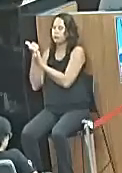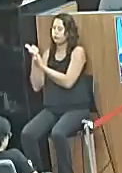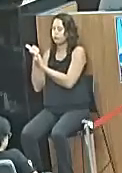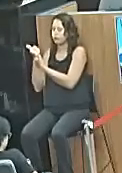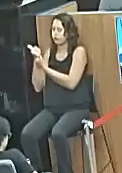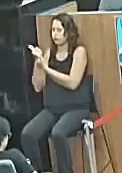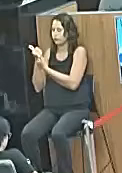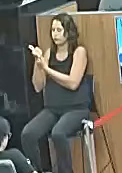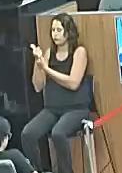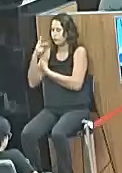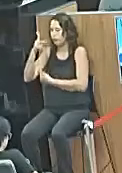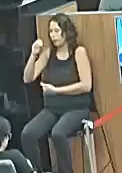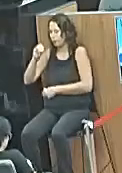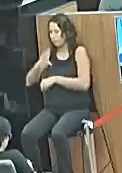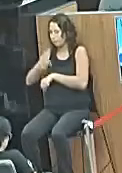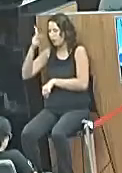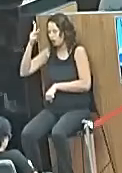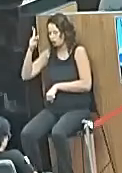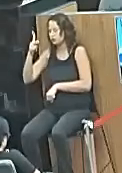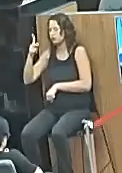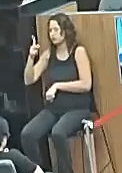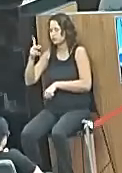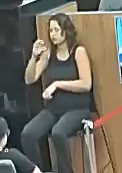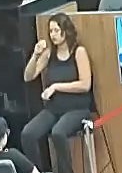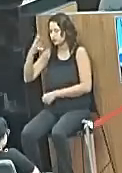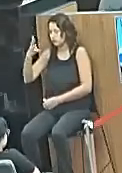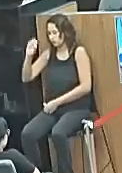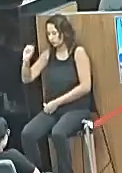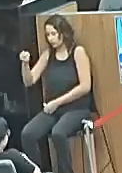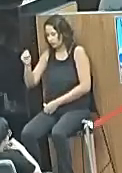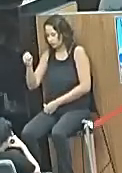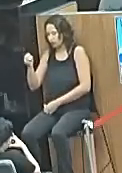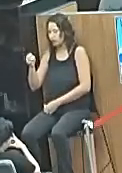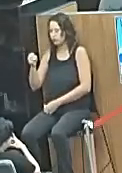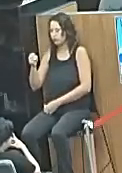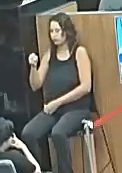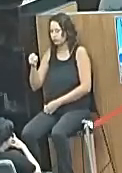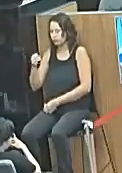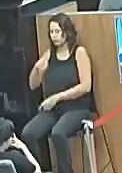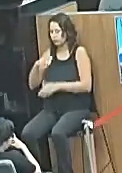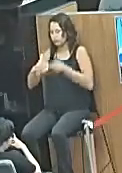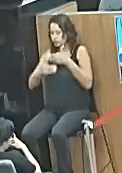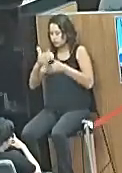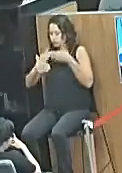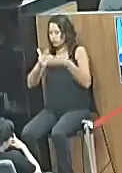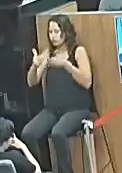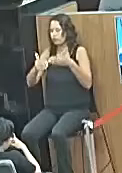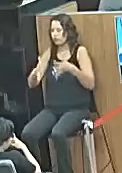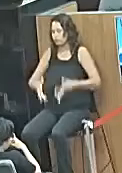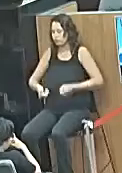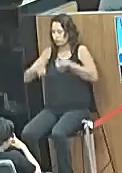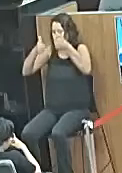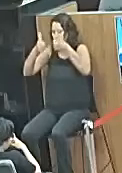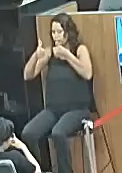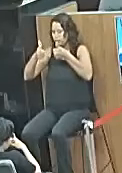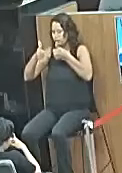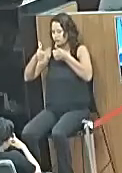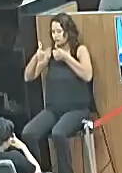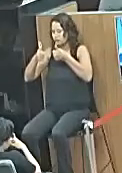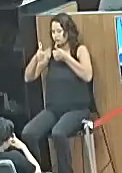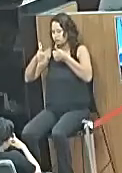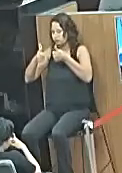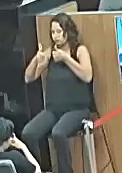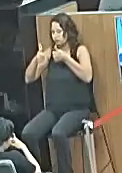de pós graduação stricto sensu do programa 0 48 com vistas a desenvolver ações de melhoria investimento nos programas